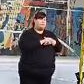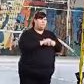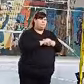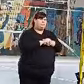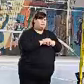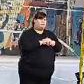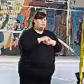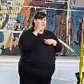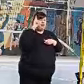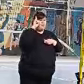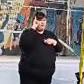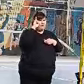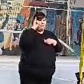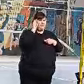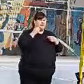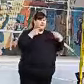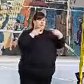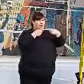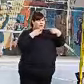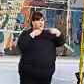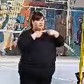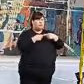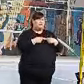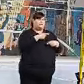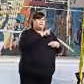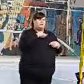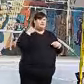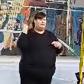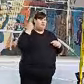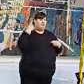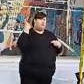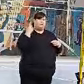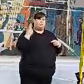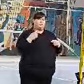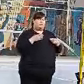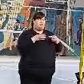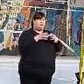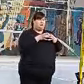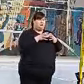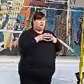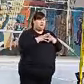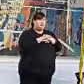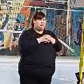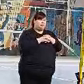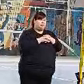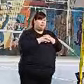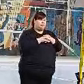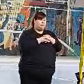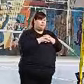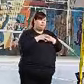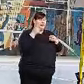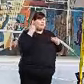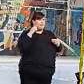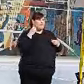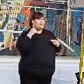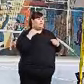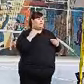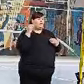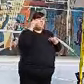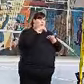respetar al contrincante y a autoridades de la encuesta. Sobre todo, lo más importante, no olvidarse a los